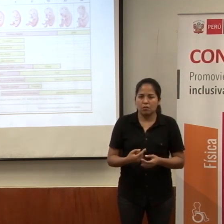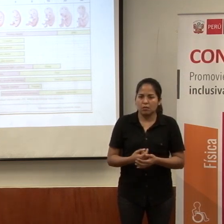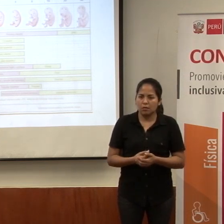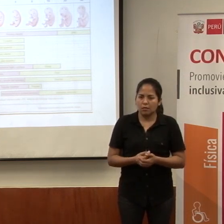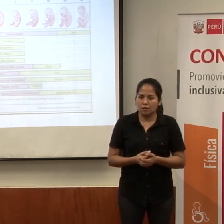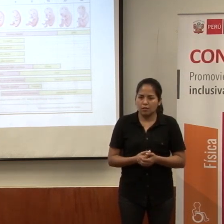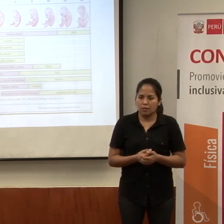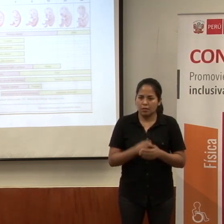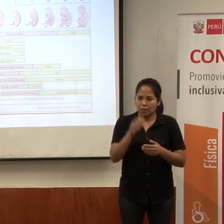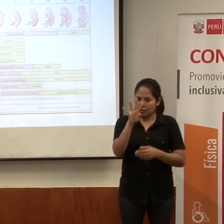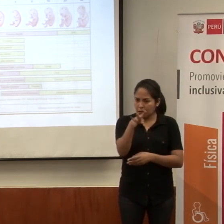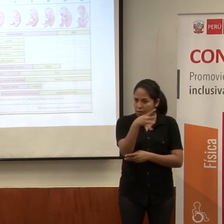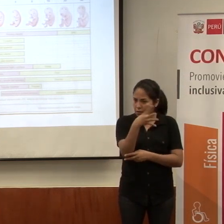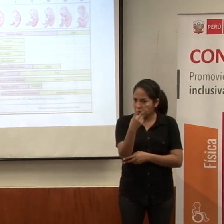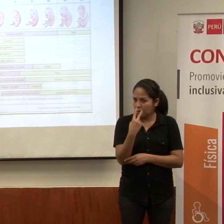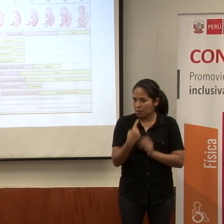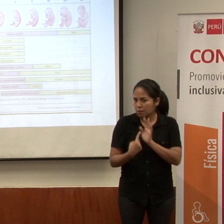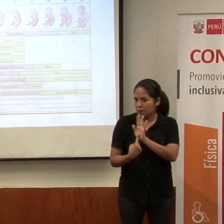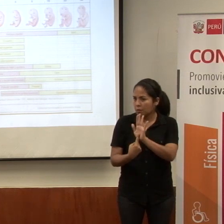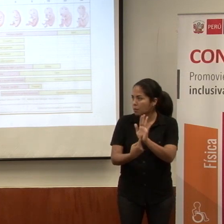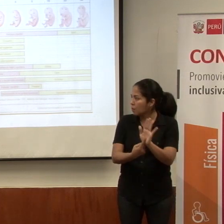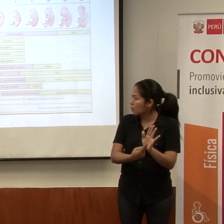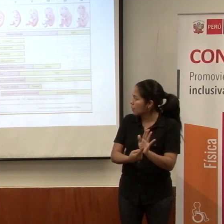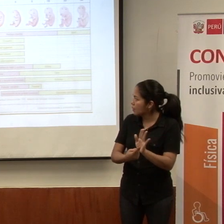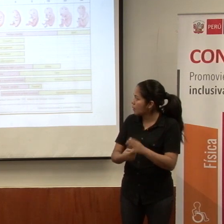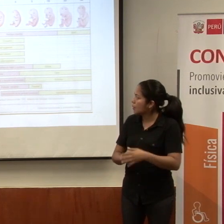que me parece muy